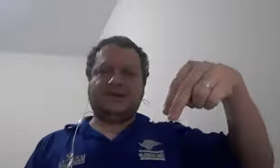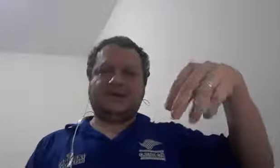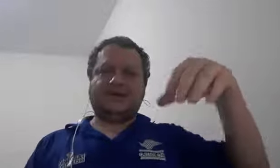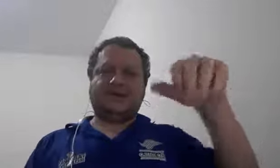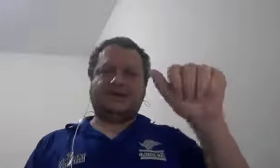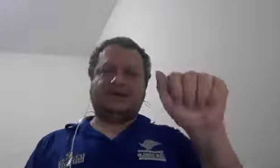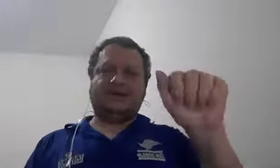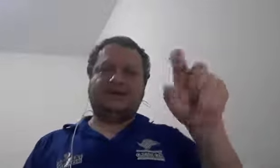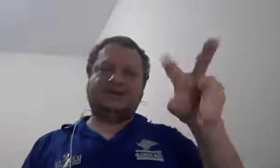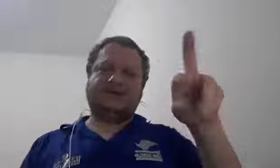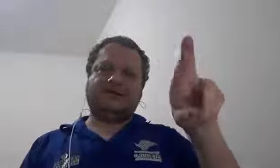Ana